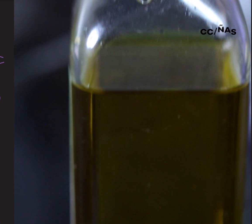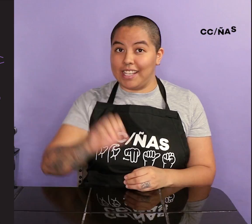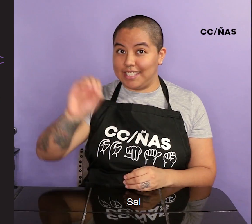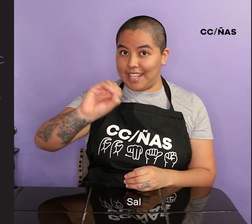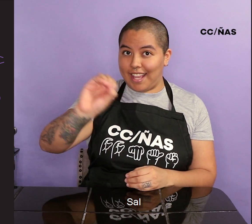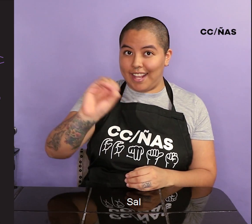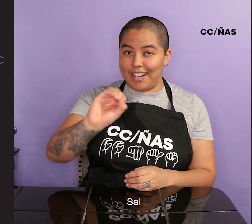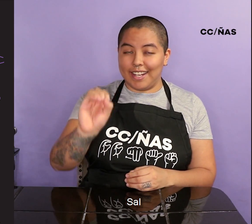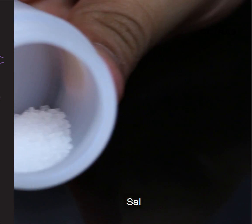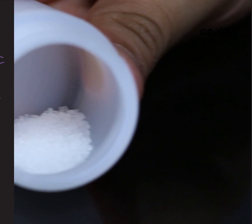sal,